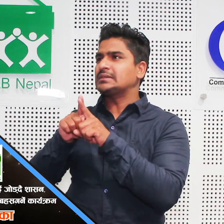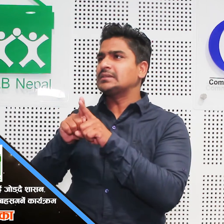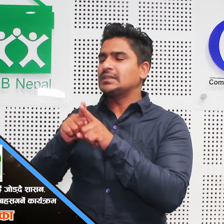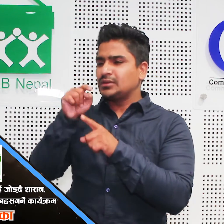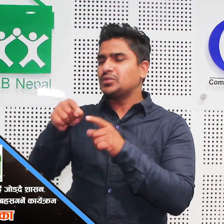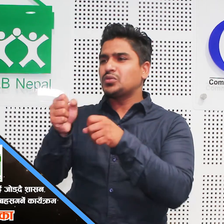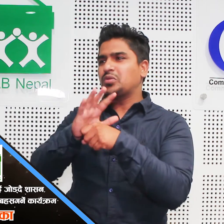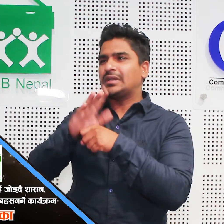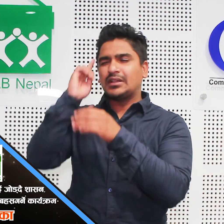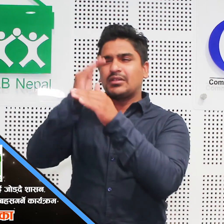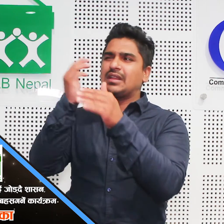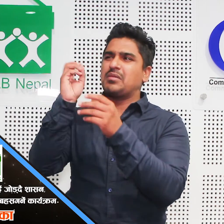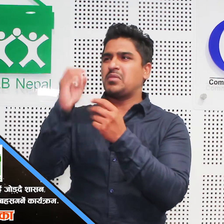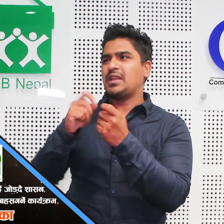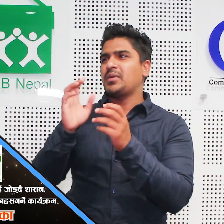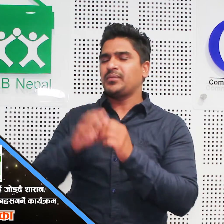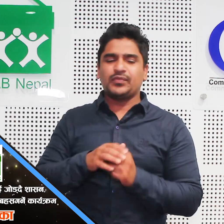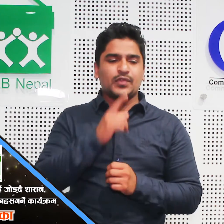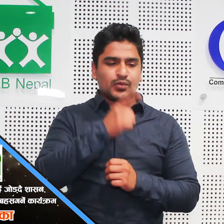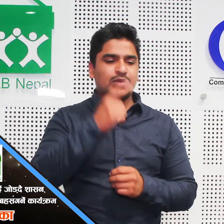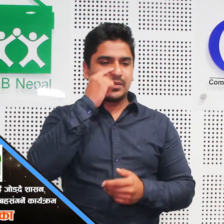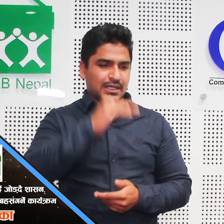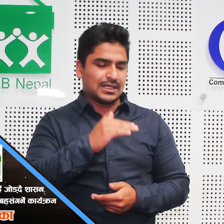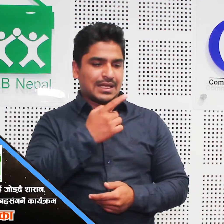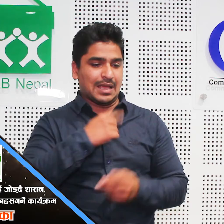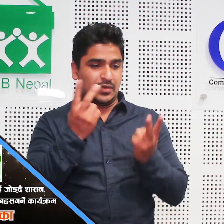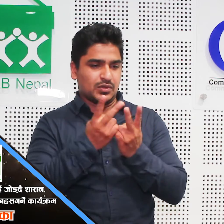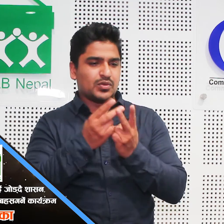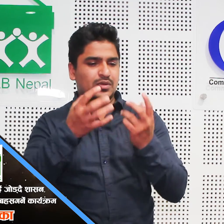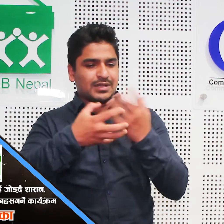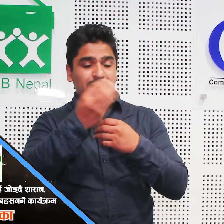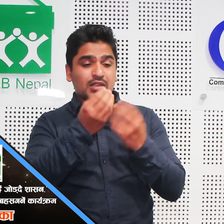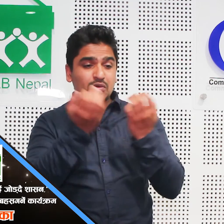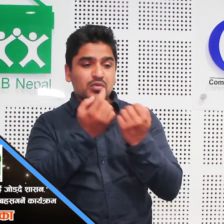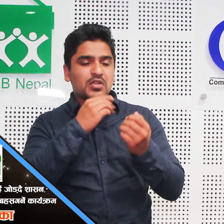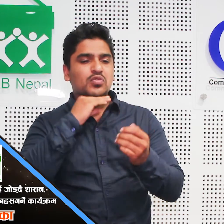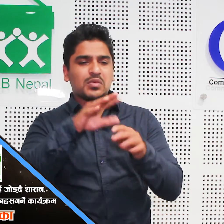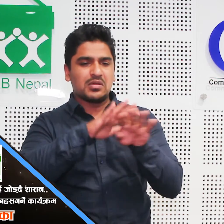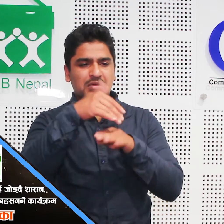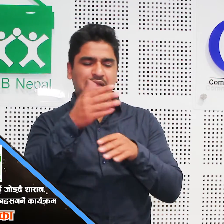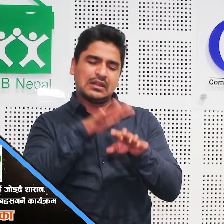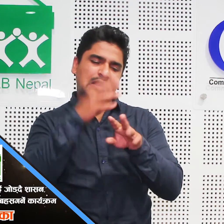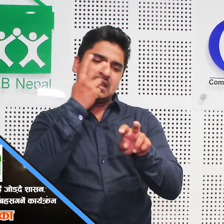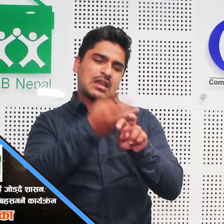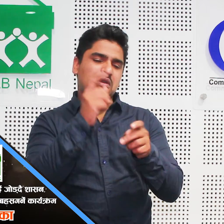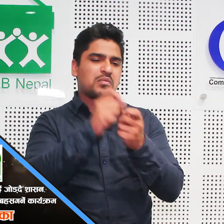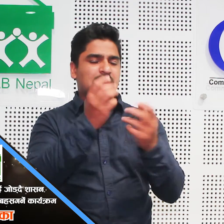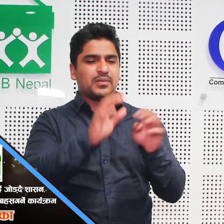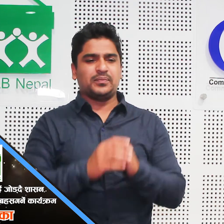कोरोनाले पनि तनाव दियो। हो नि बहिनी, हामी जस्तो देशमै केही गरौँ भन्ने युवाहरूलाई साह्रै गाह्रो बनायो कोरोनाले।